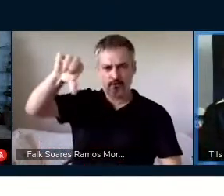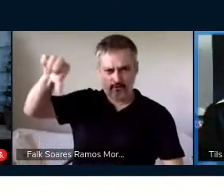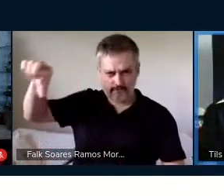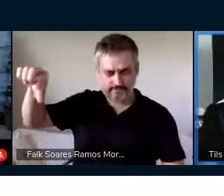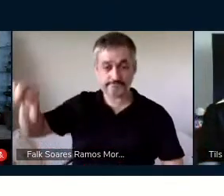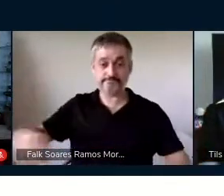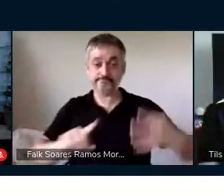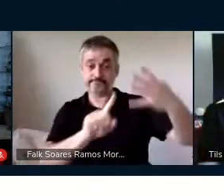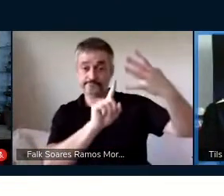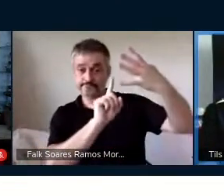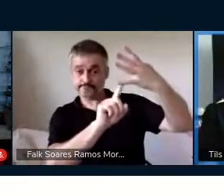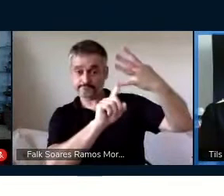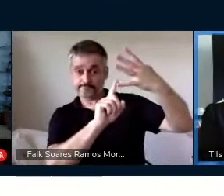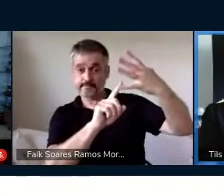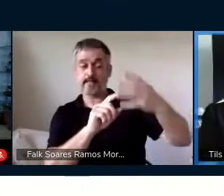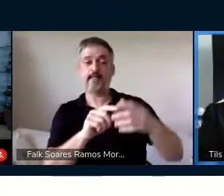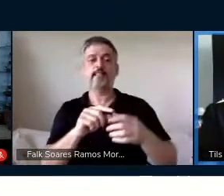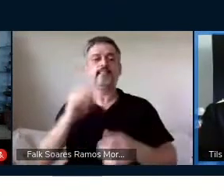Espanha,